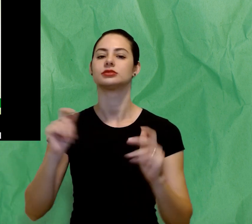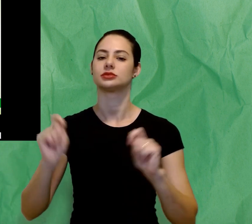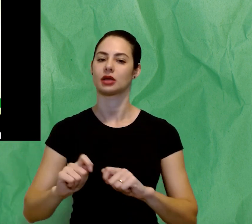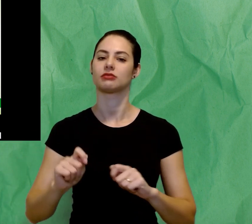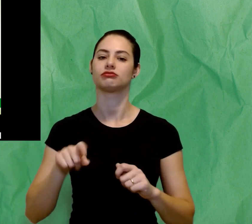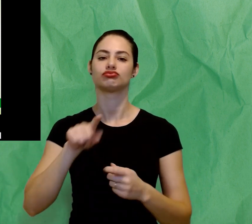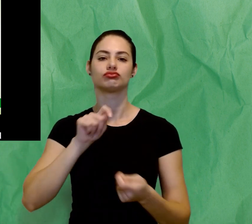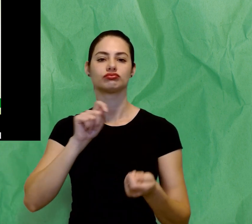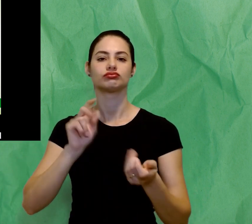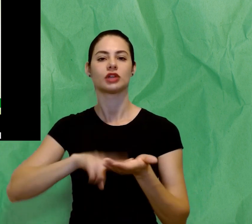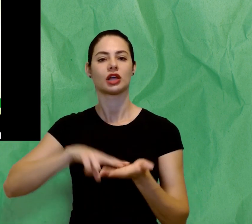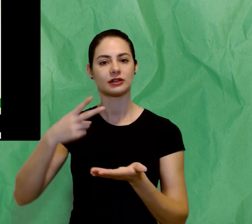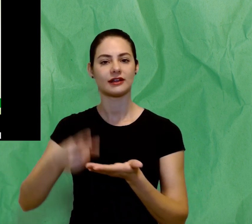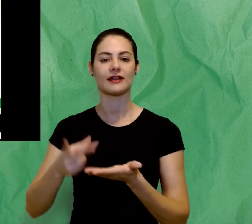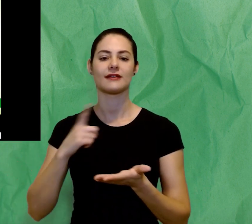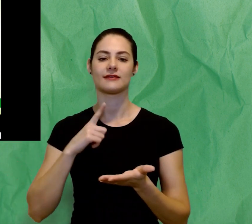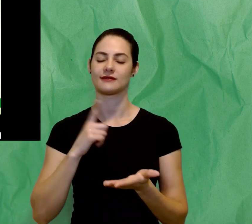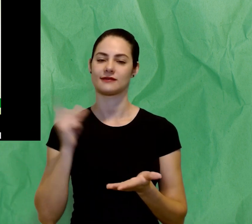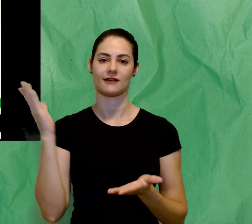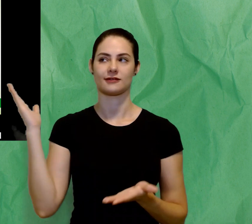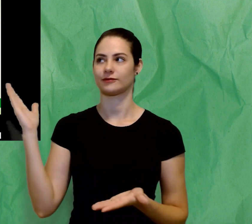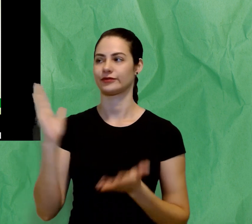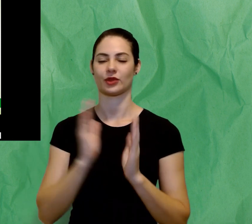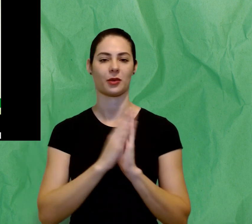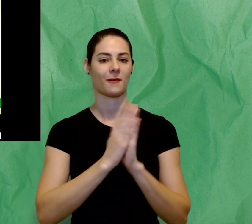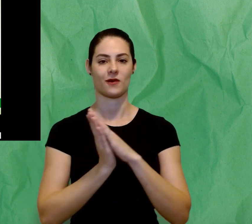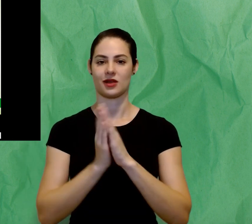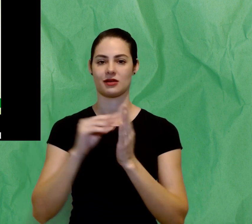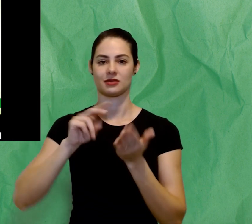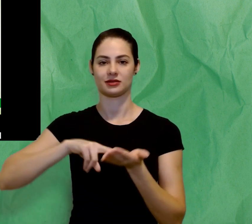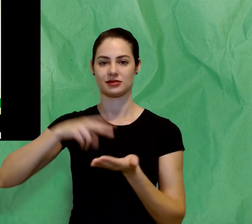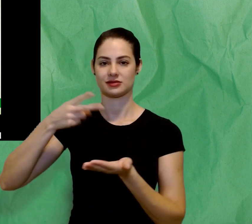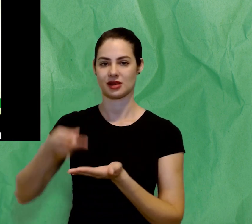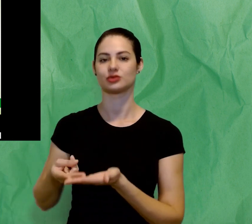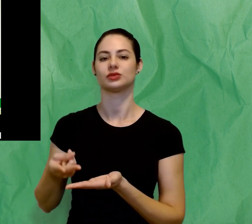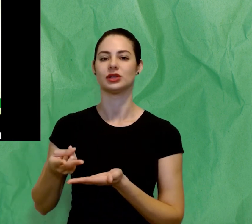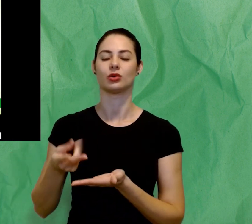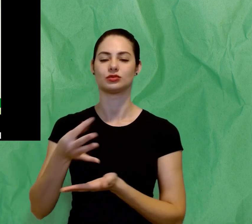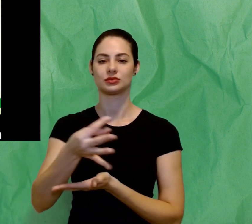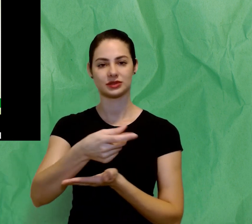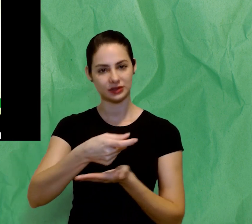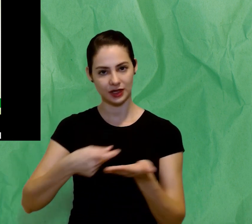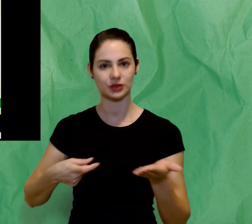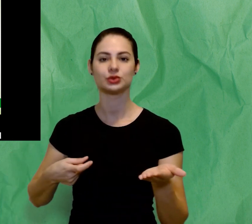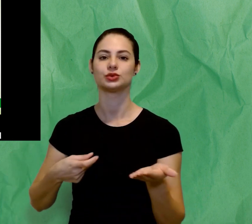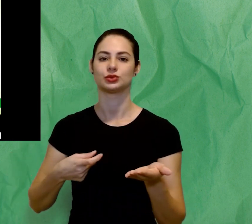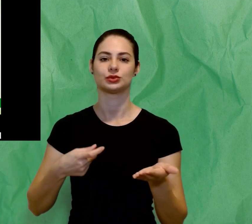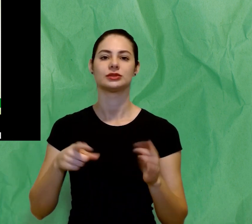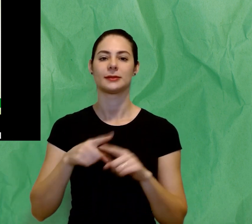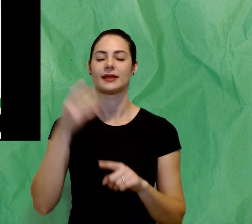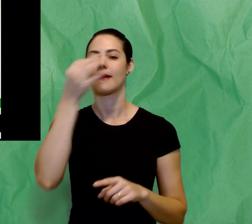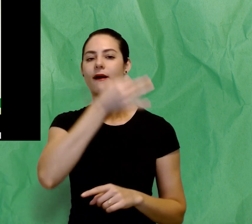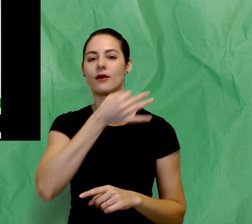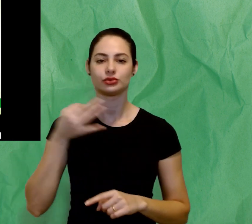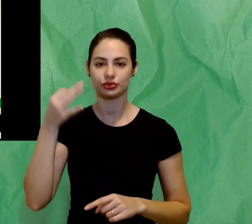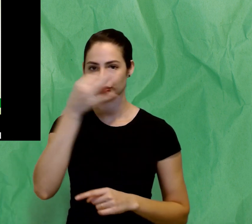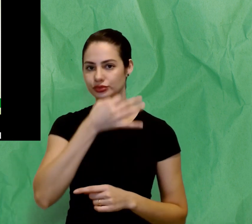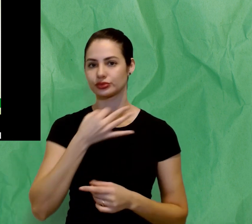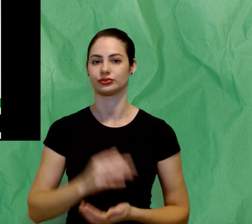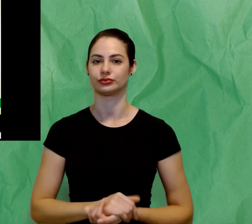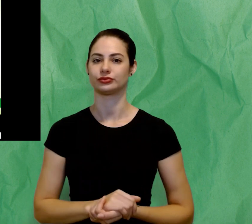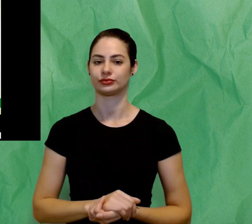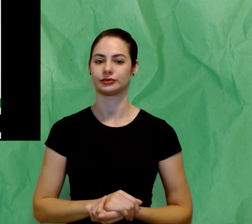smartphones. Então, nós temos um avatar que faz a tradução dos textos e dos áudios,